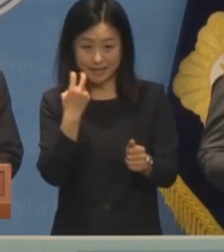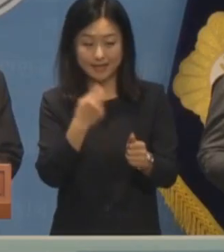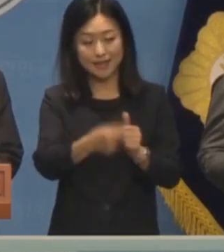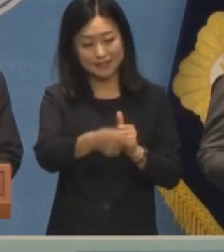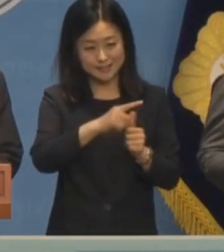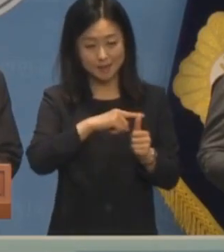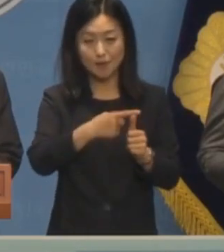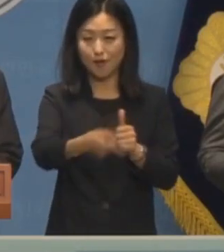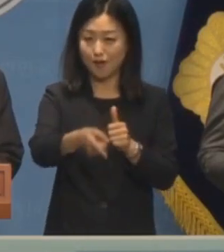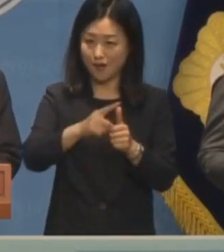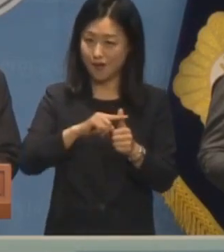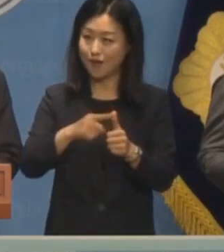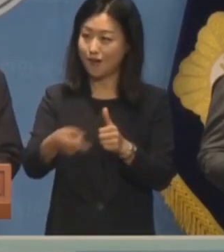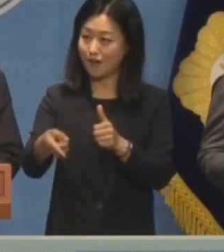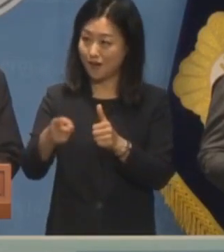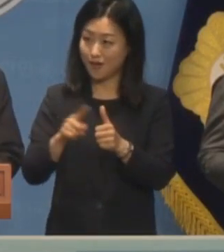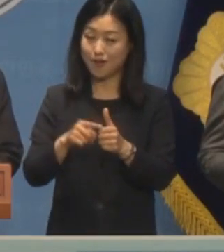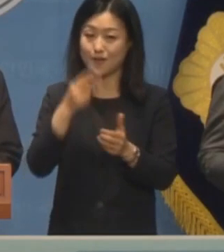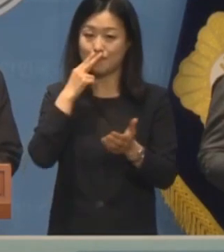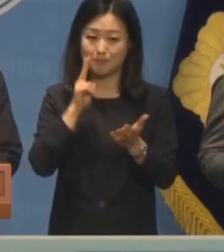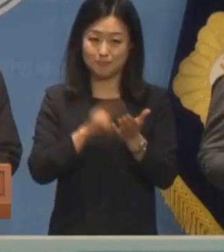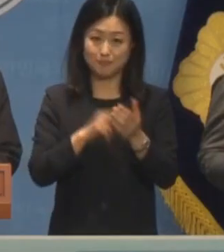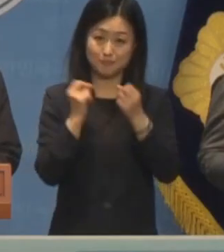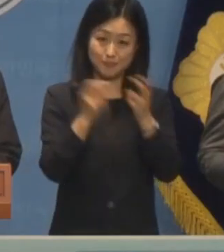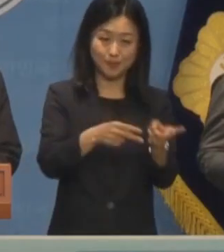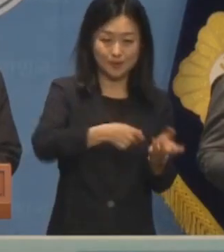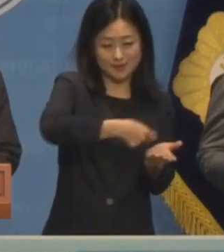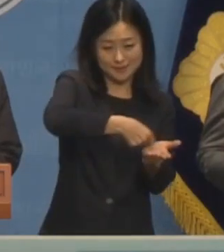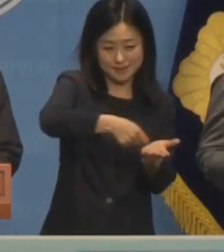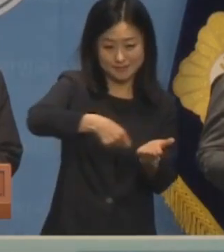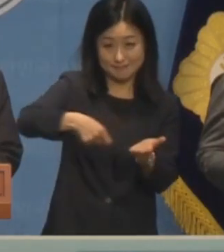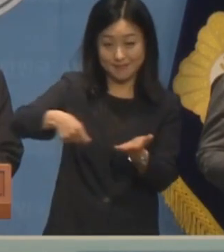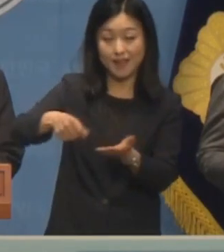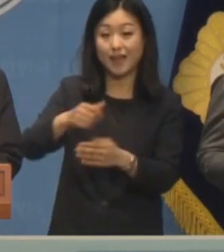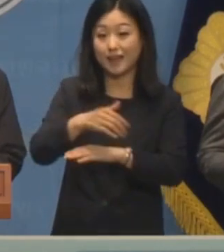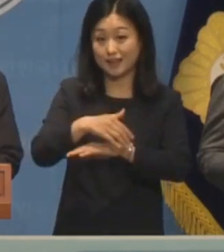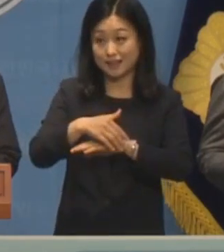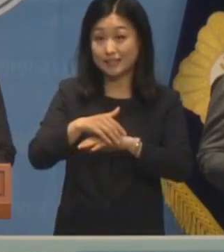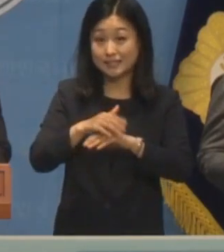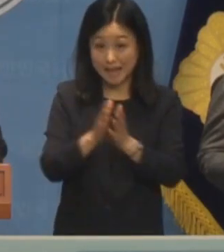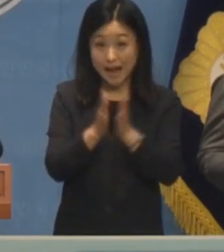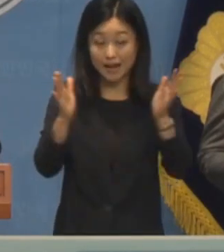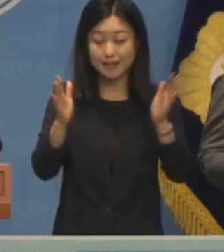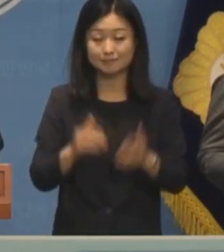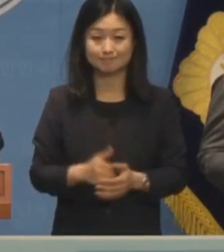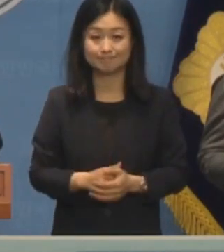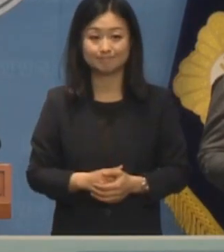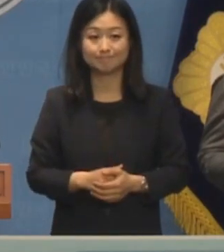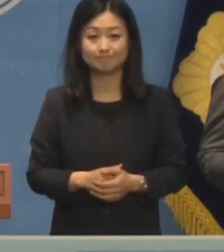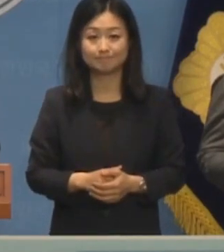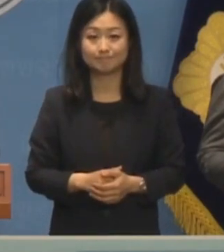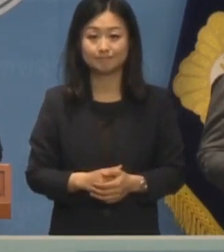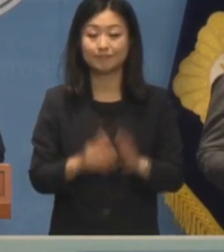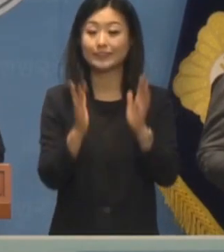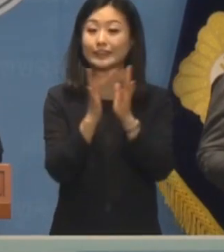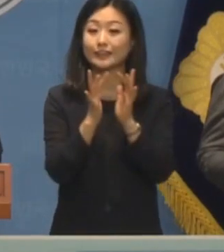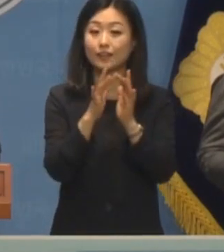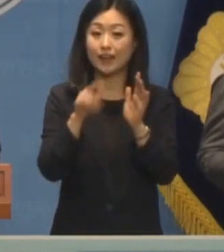참여하라는 요구안을 담은 서명운동을 진행하고 있습니다. 시작을 했습니다. 그래서 그